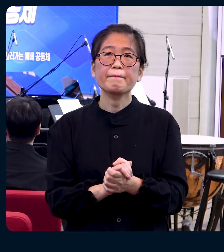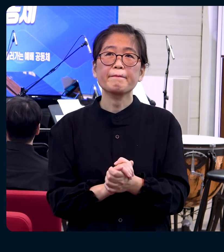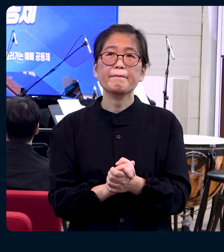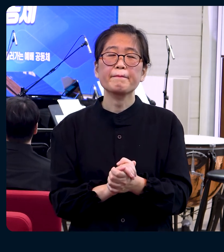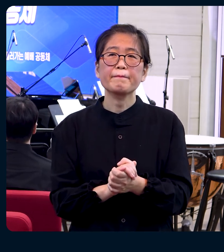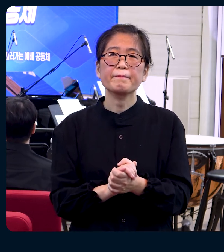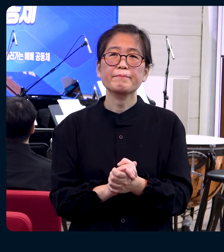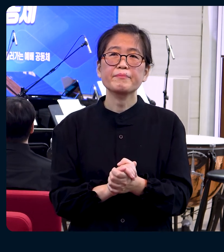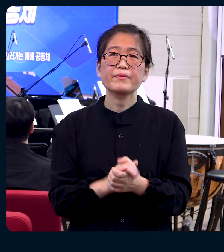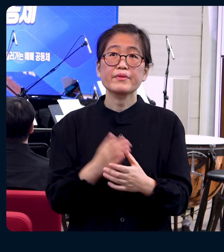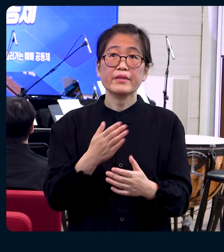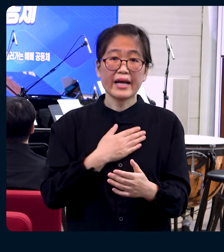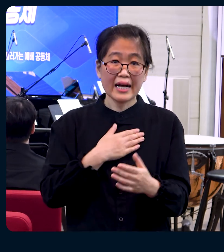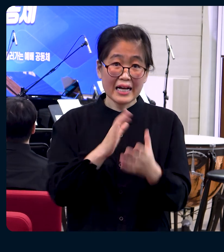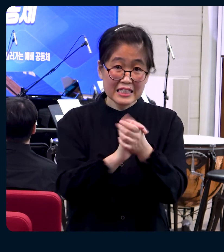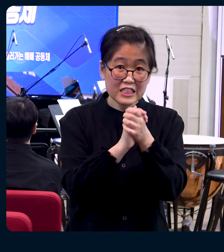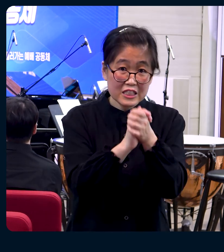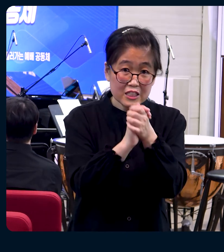예배하겠어요?